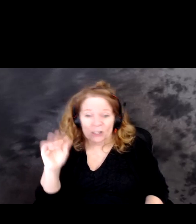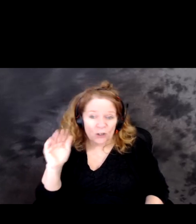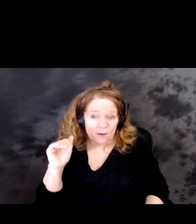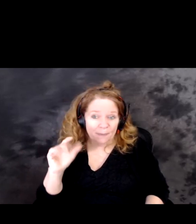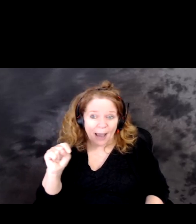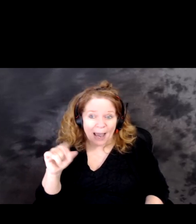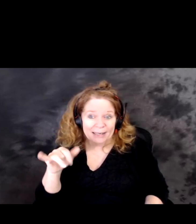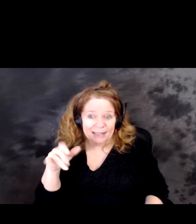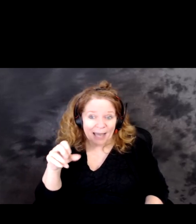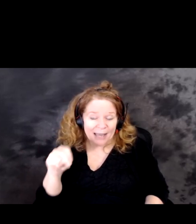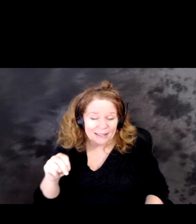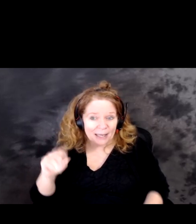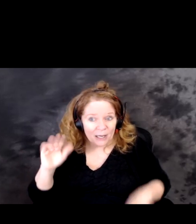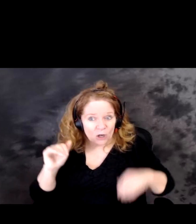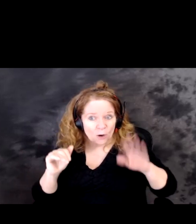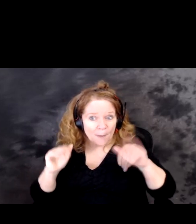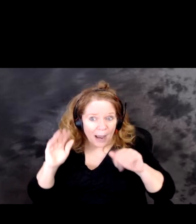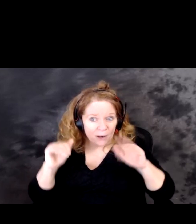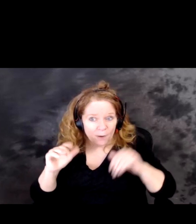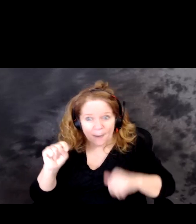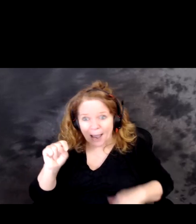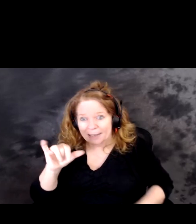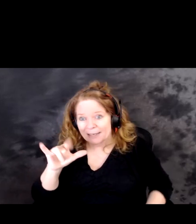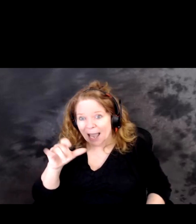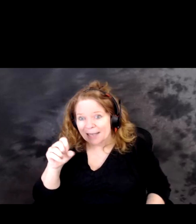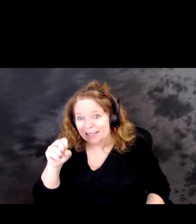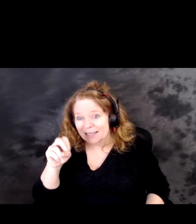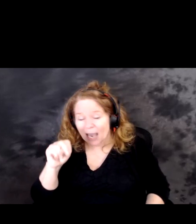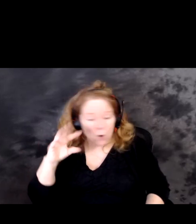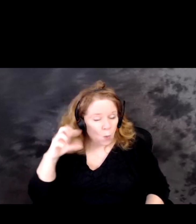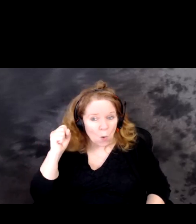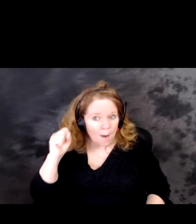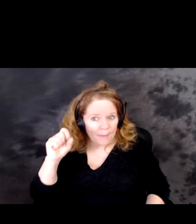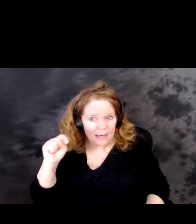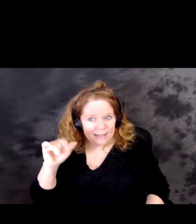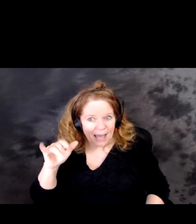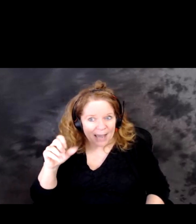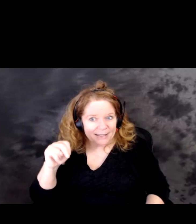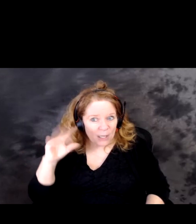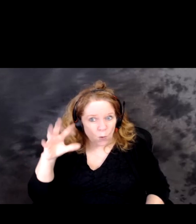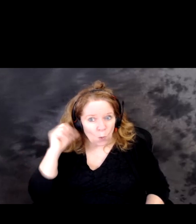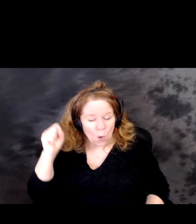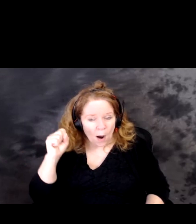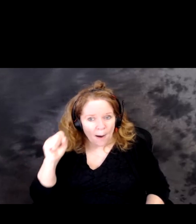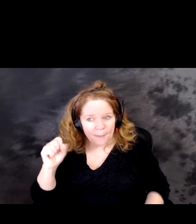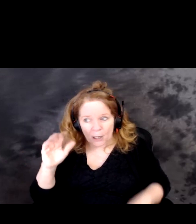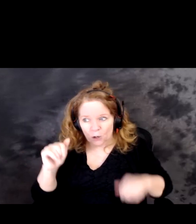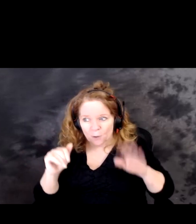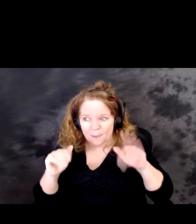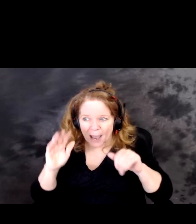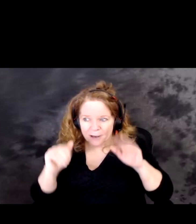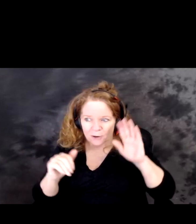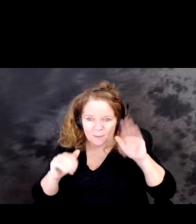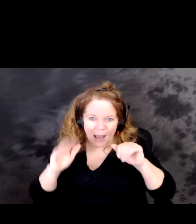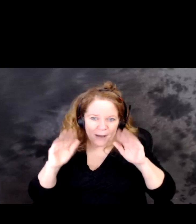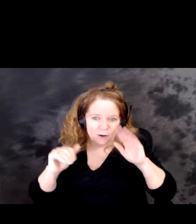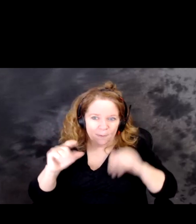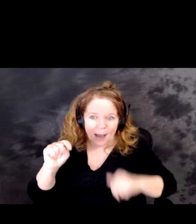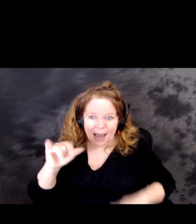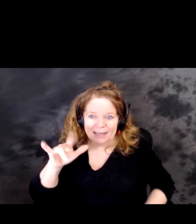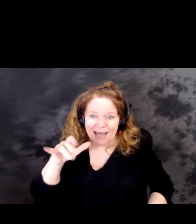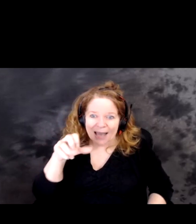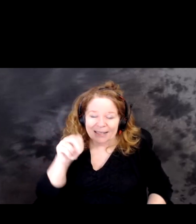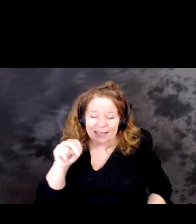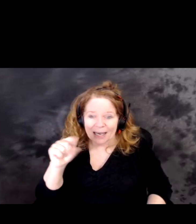Adiós, adiós, adiós, Tyson, adiós, Tyson, adiós, Tyson, adiós, adiós, adiós, Tyson, Tyson.